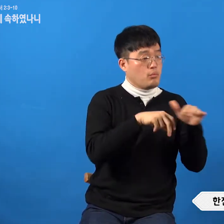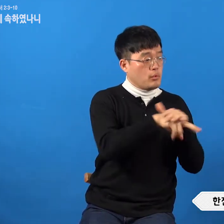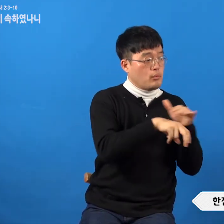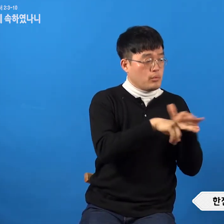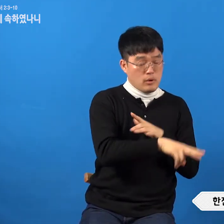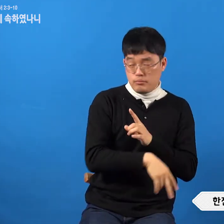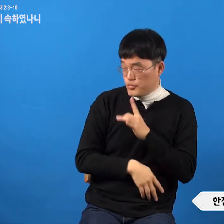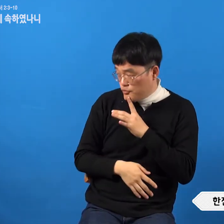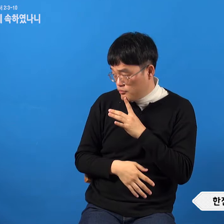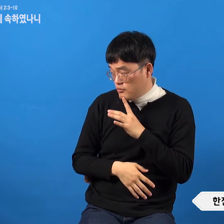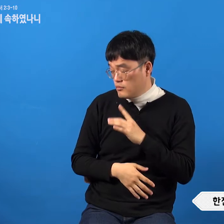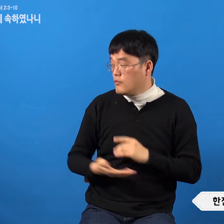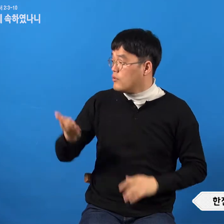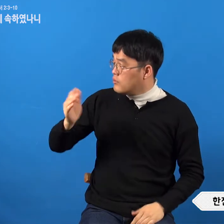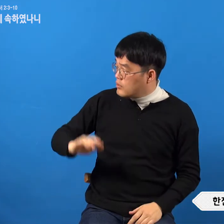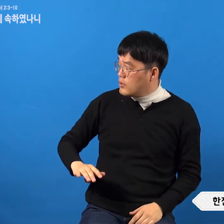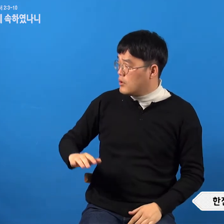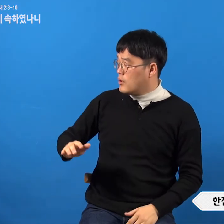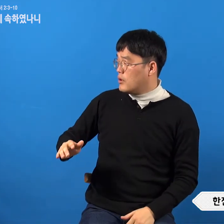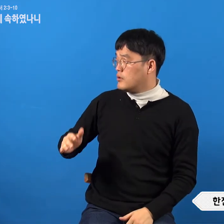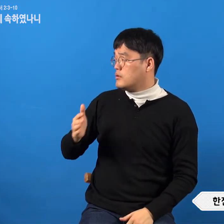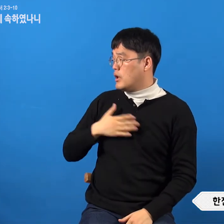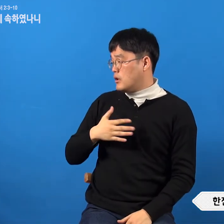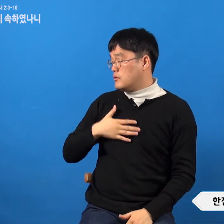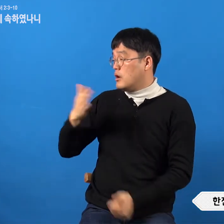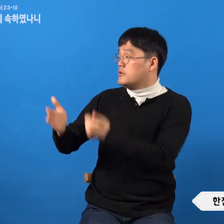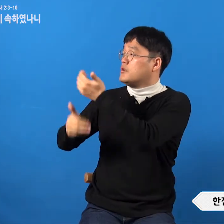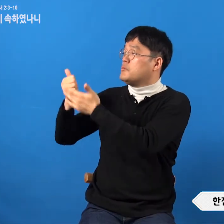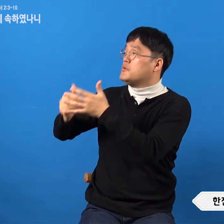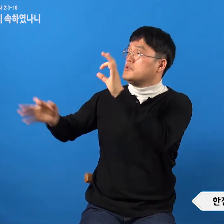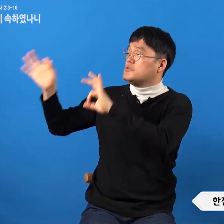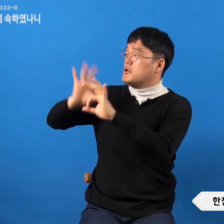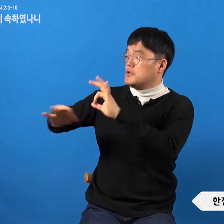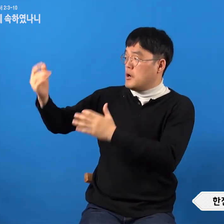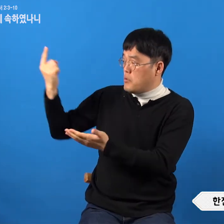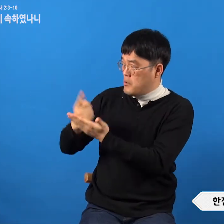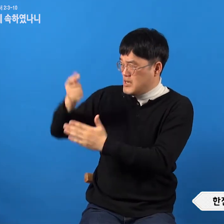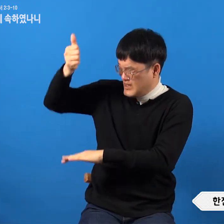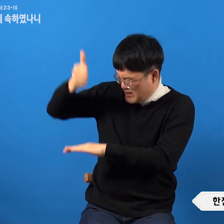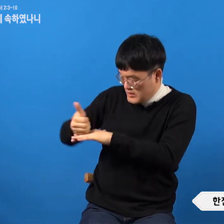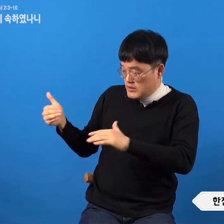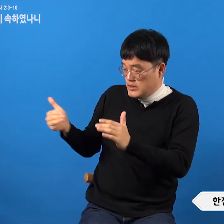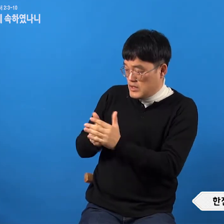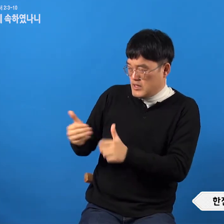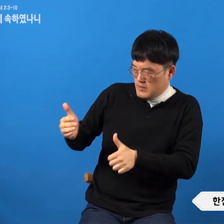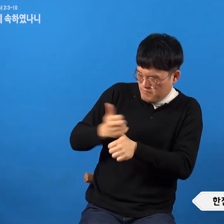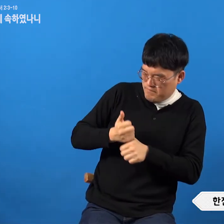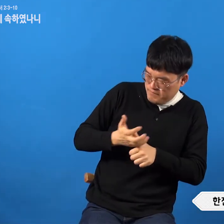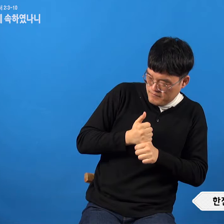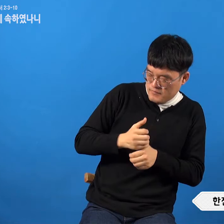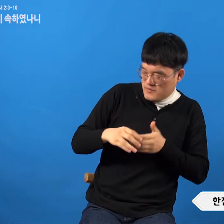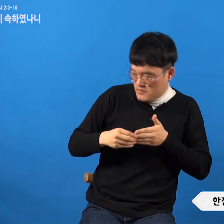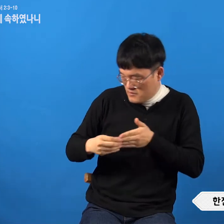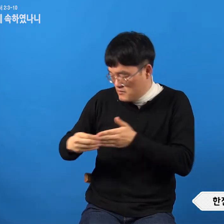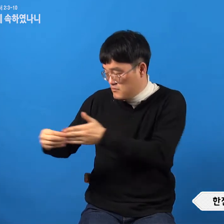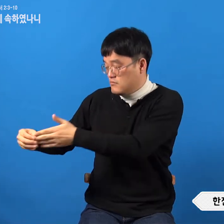것밖에는 없습니다. 그런데 그런 나를 하나님이 끝까지 쫓아오셔서 붙잡으셨습니다.